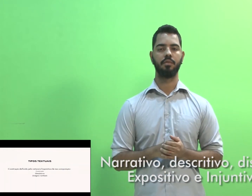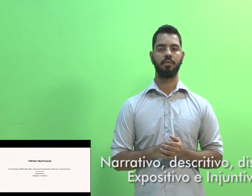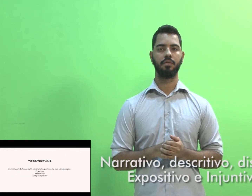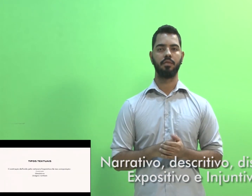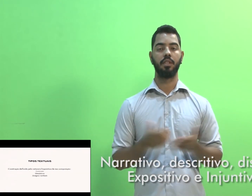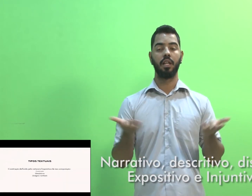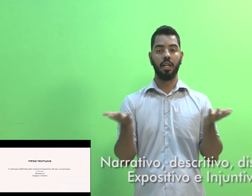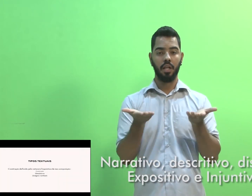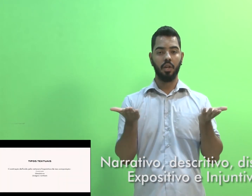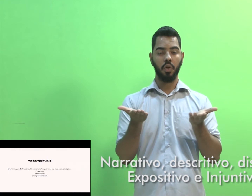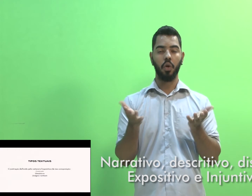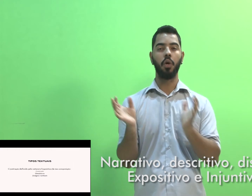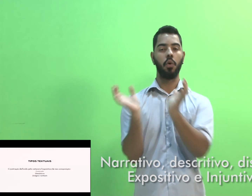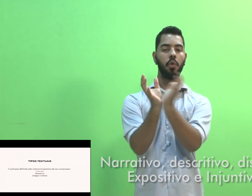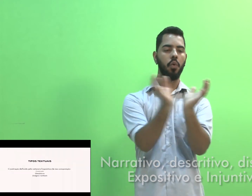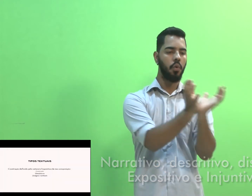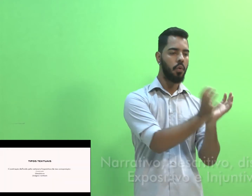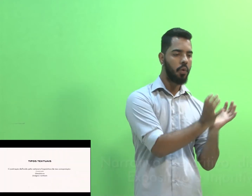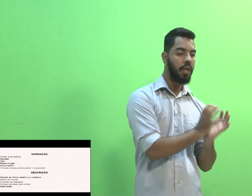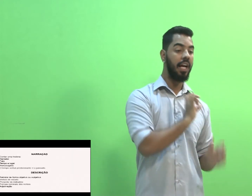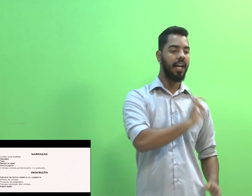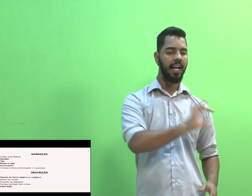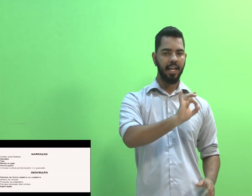tipo de texto.